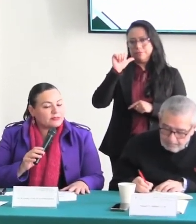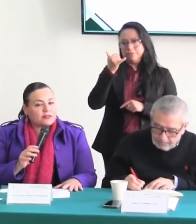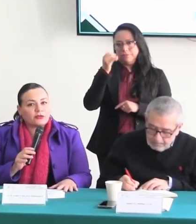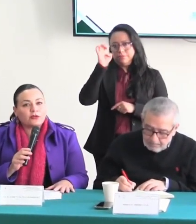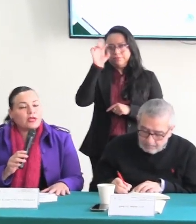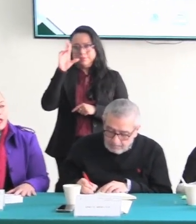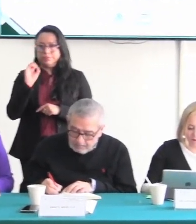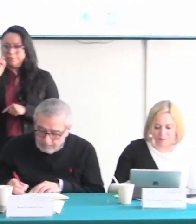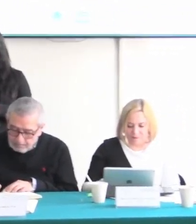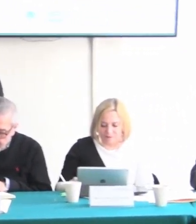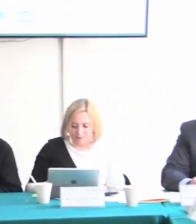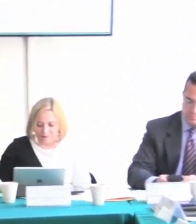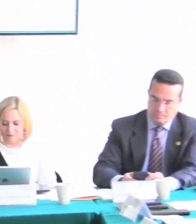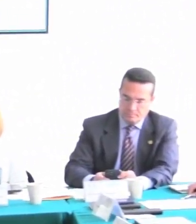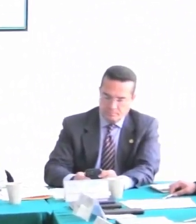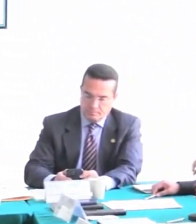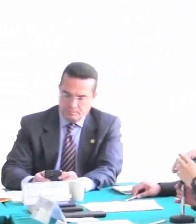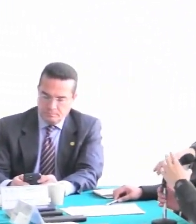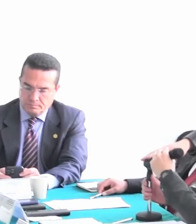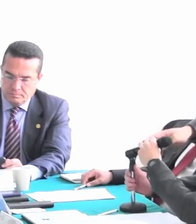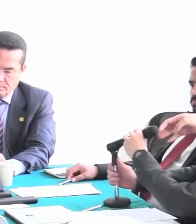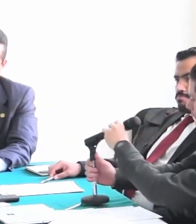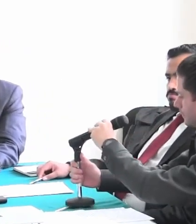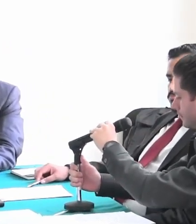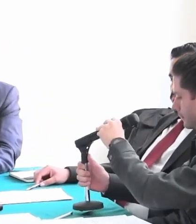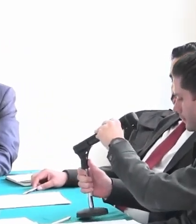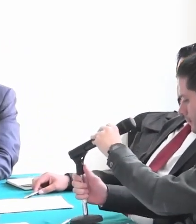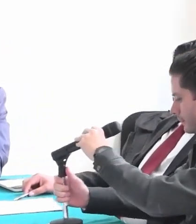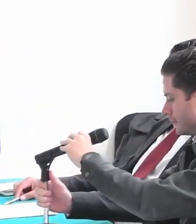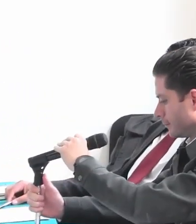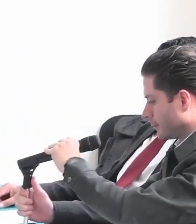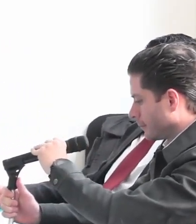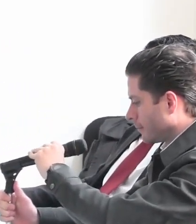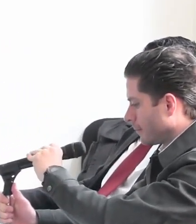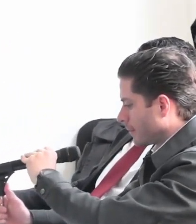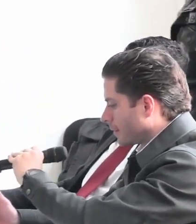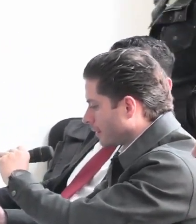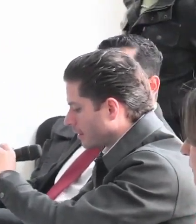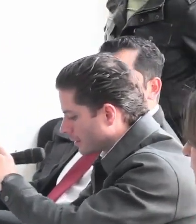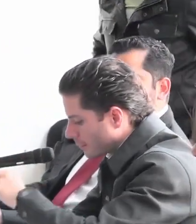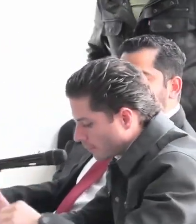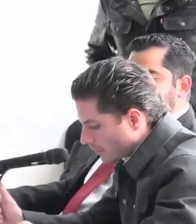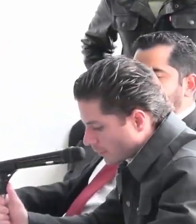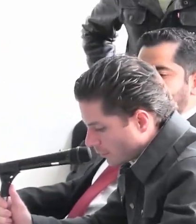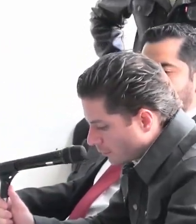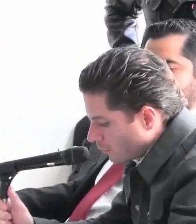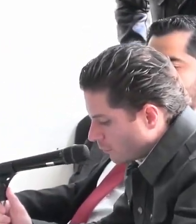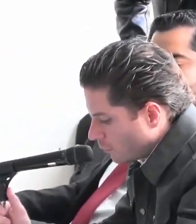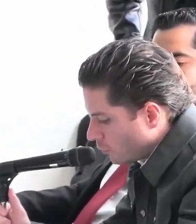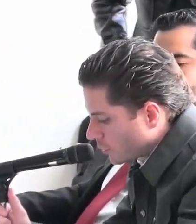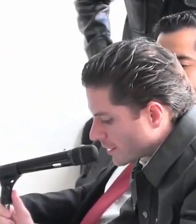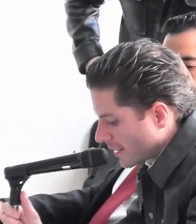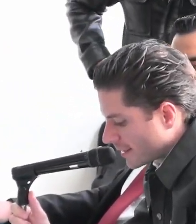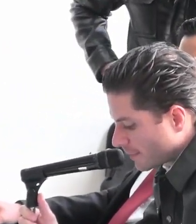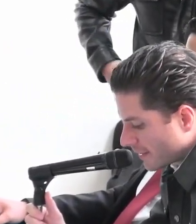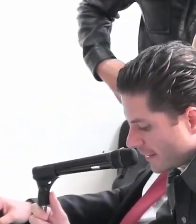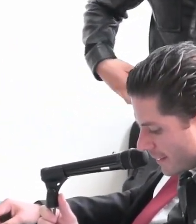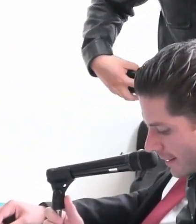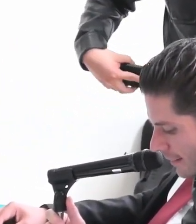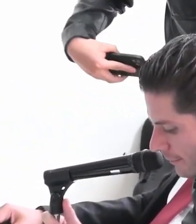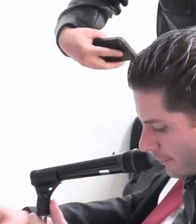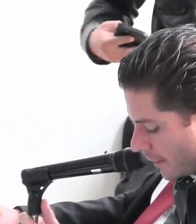en representación del Grupo Parlamentario del Partido Verde Ecologista de México. Adelante, diputado. Muchas